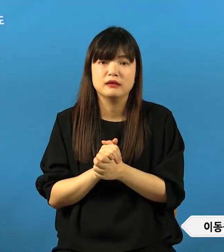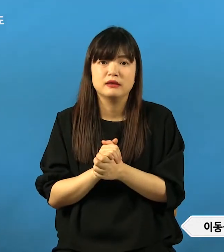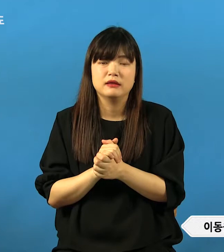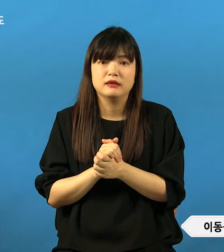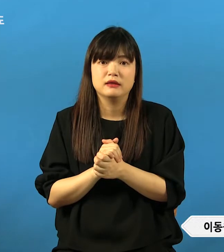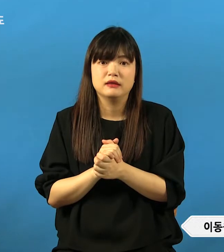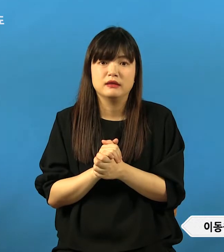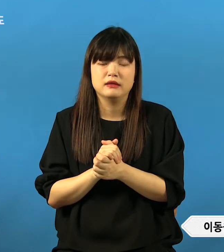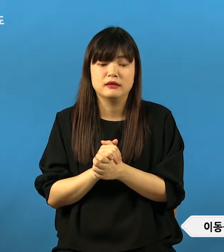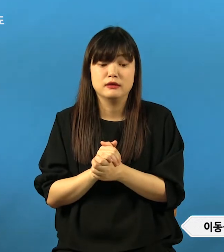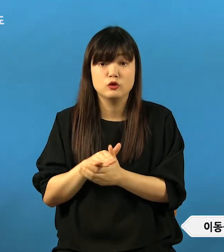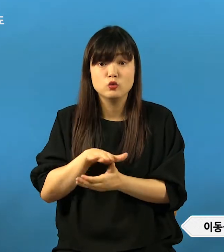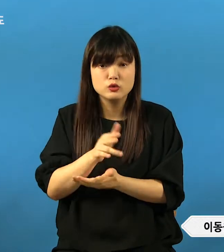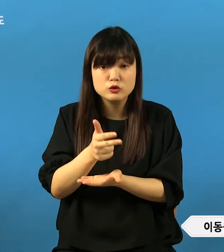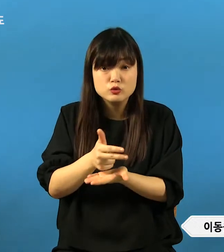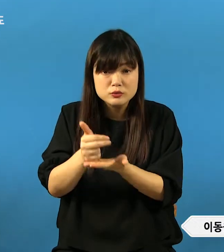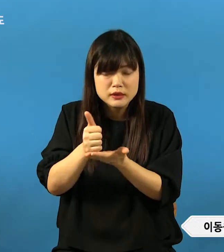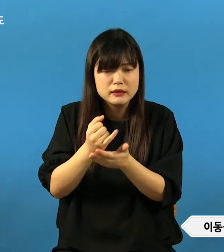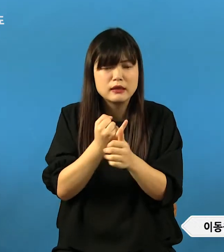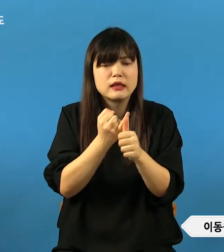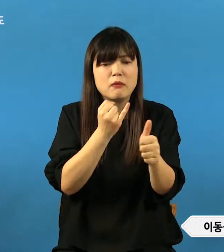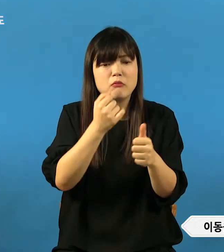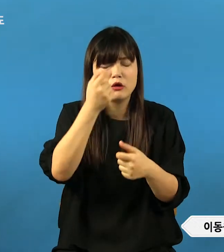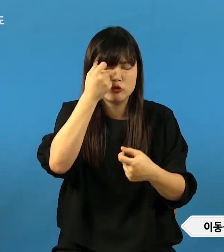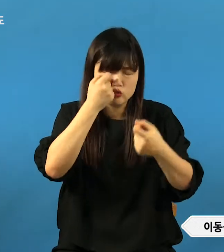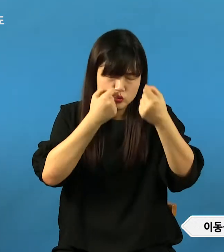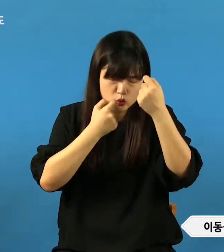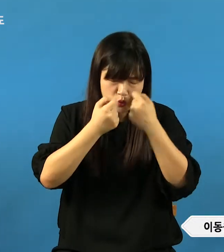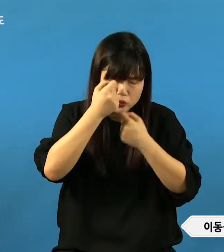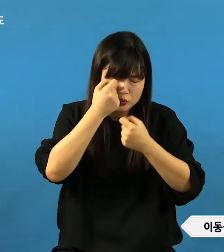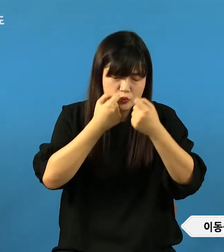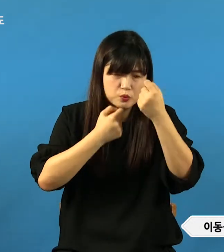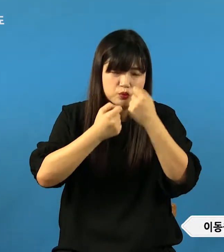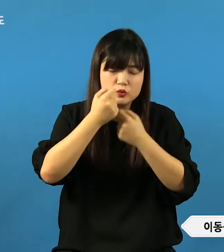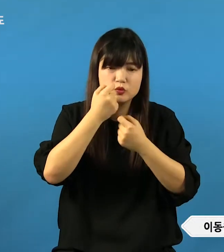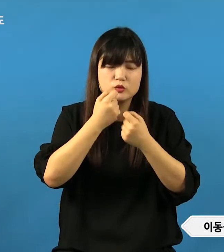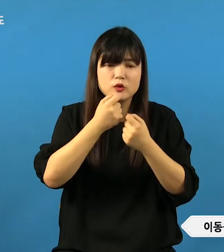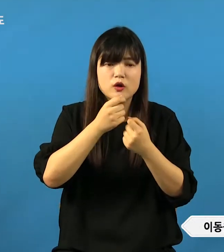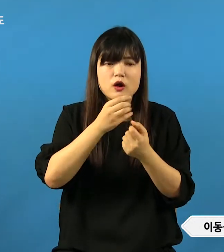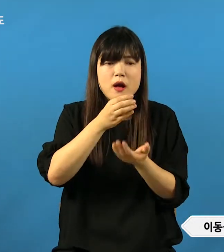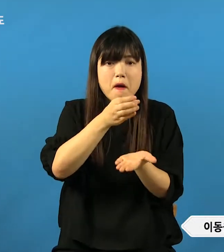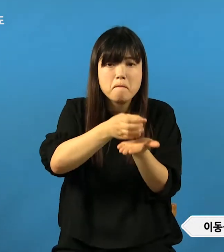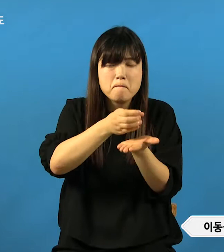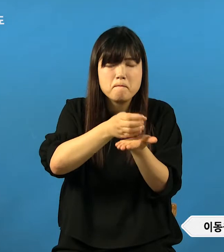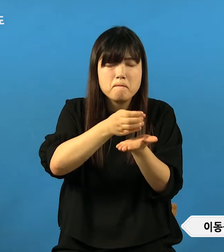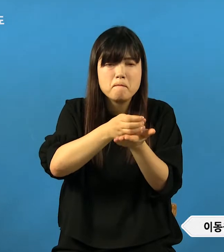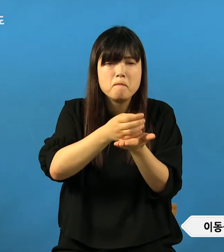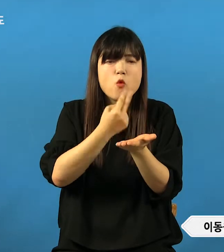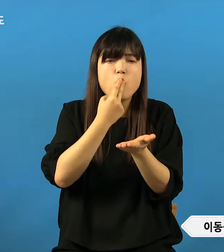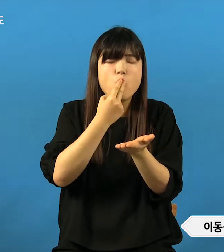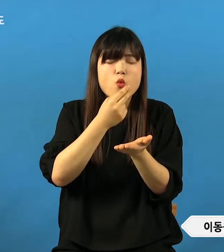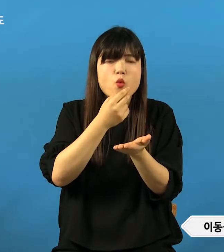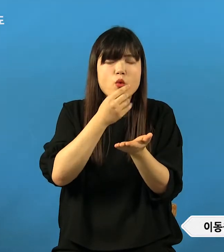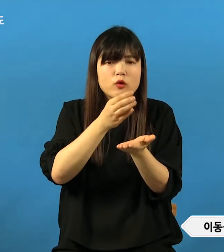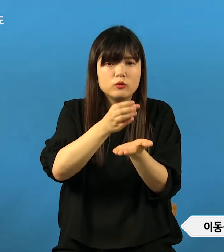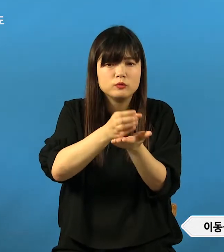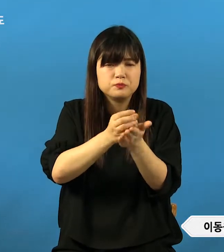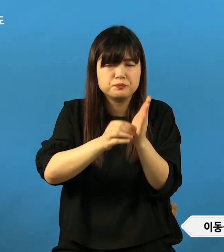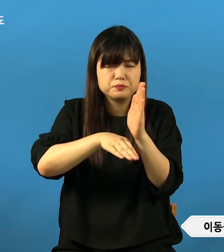있어요. 우리 주님께서 남편의 눈물을 병에 모아 두셨기 때문이죠. 그